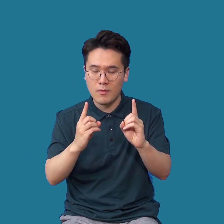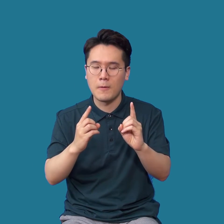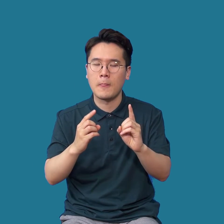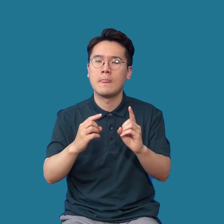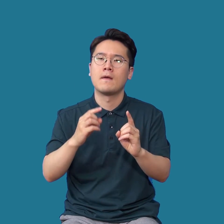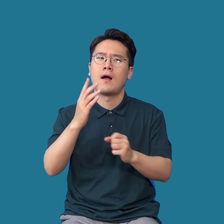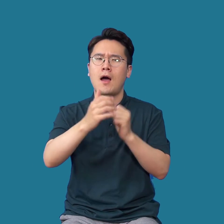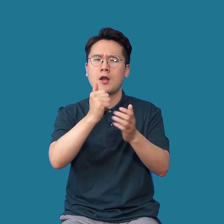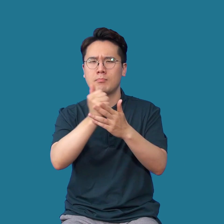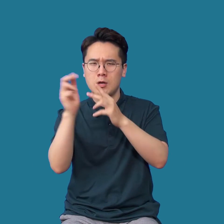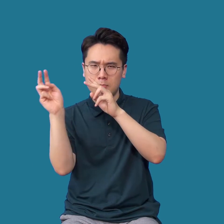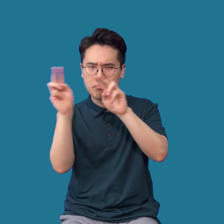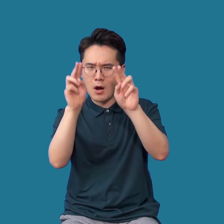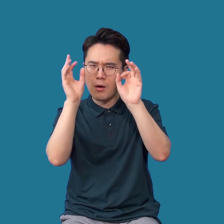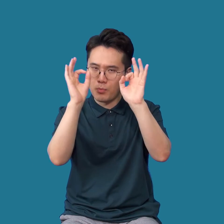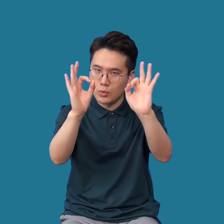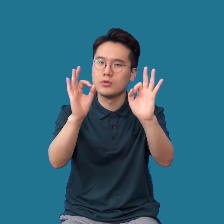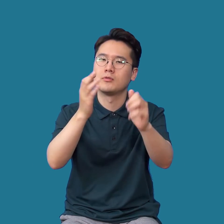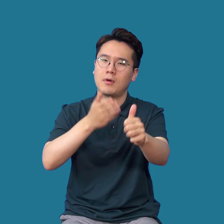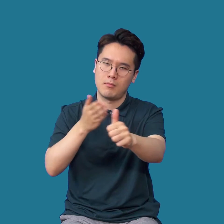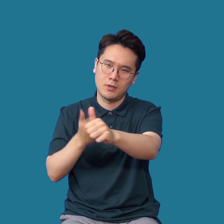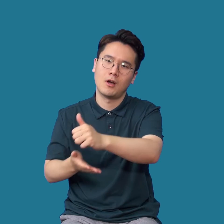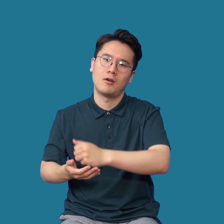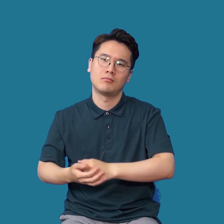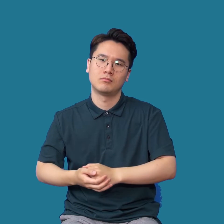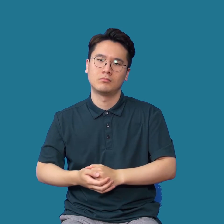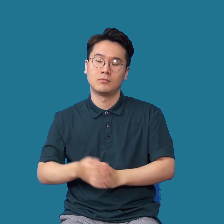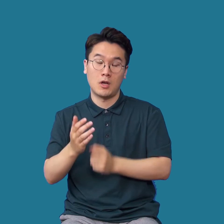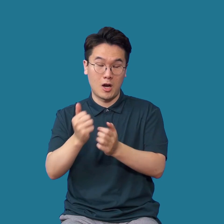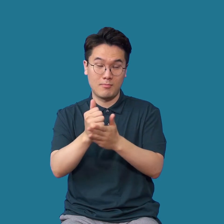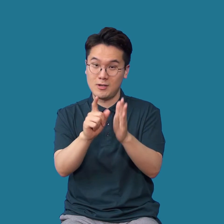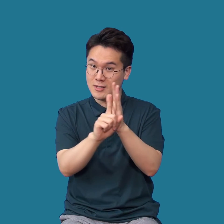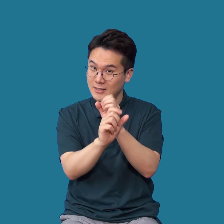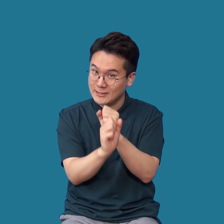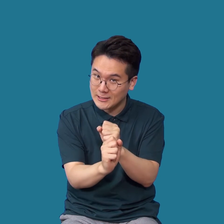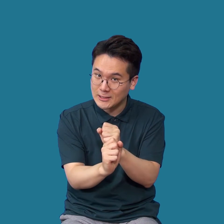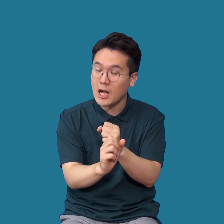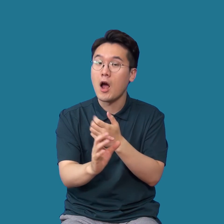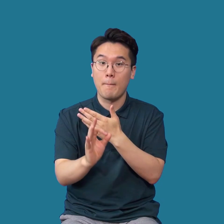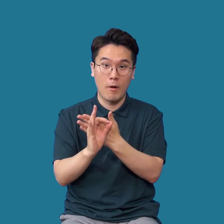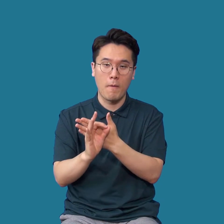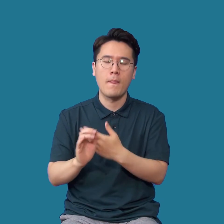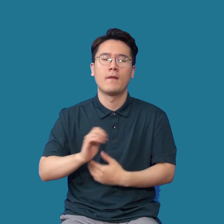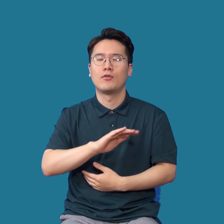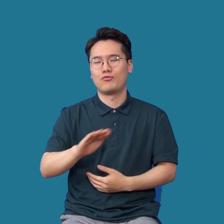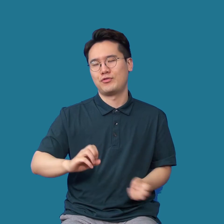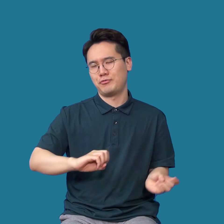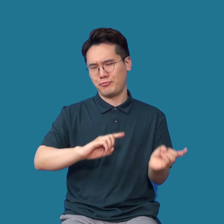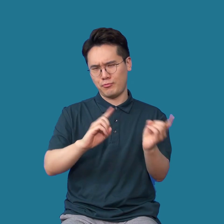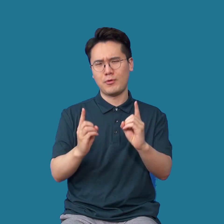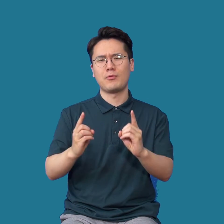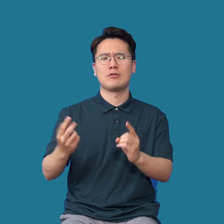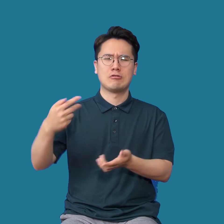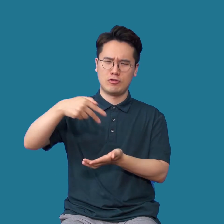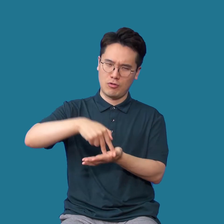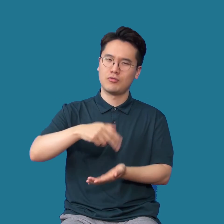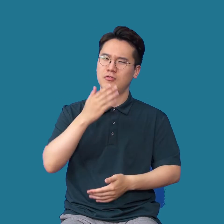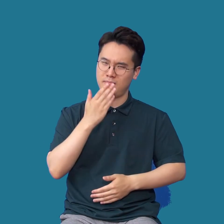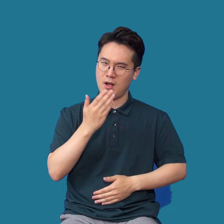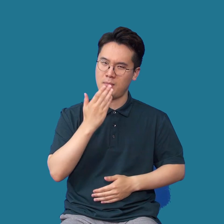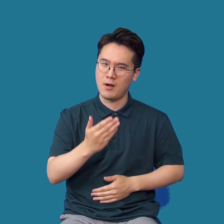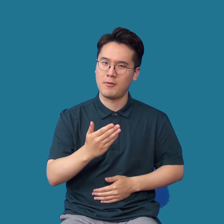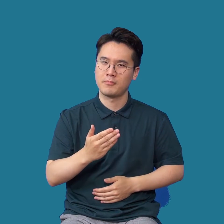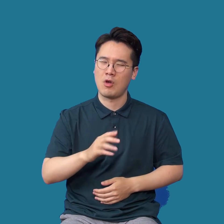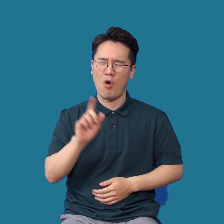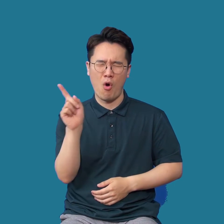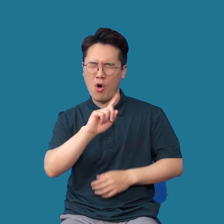전심으로 하나님을 의지할 수만 있다면 우리는 일어설 수 있습니다. 어떤 고난의 비바람 속에서도 우리는 일어설